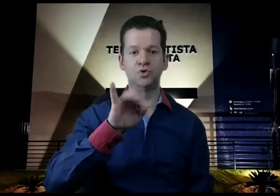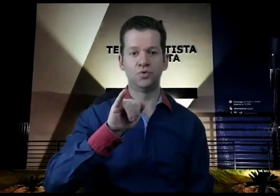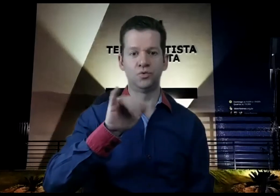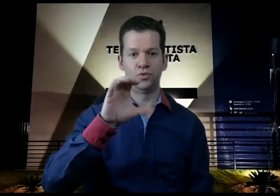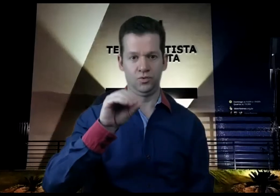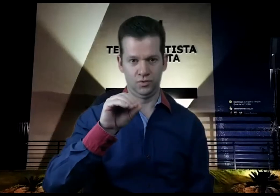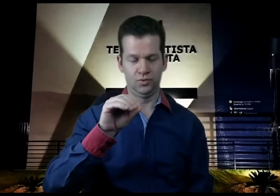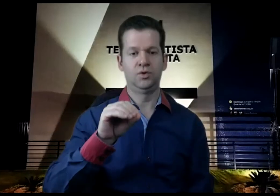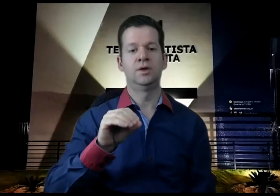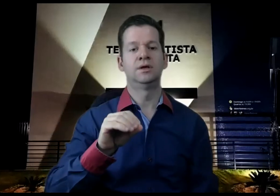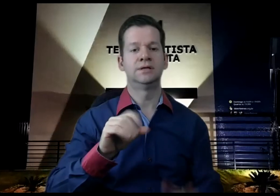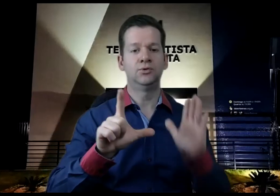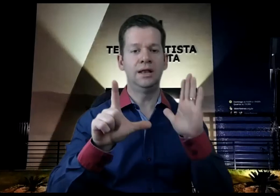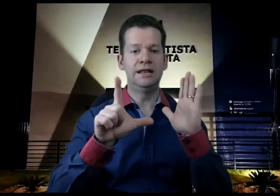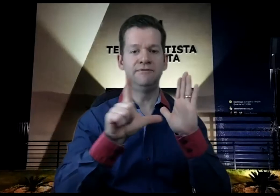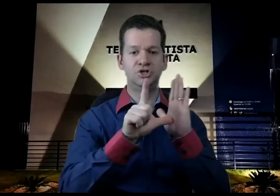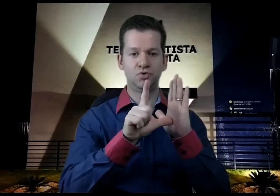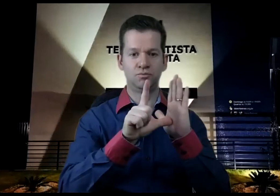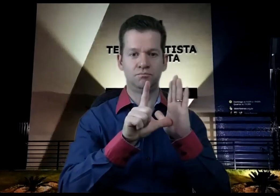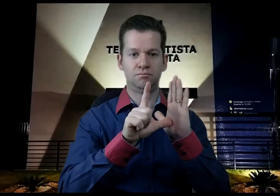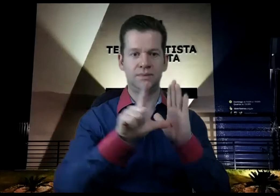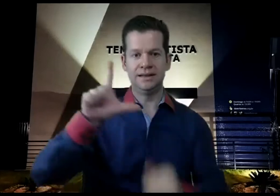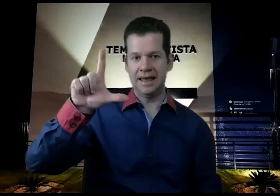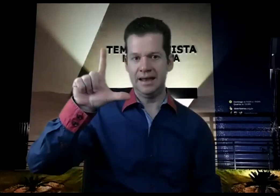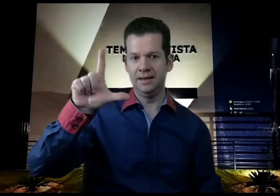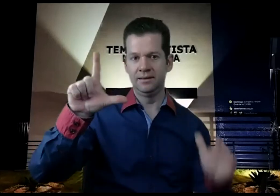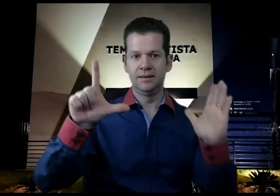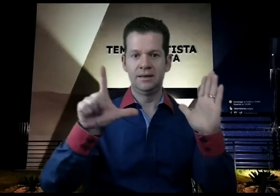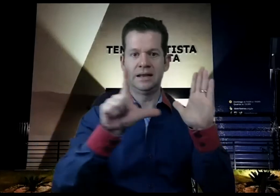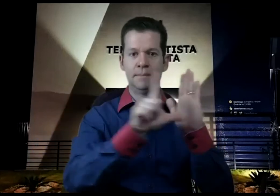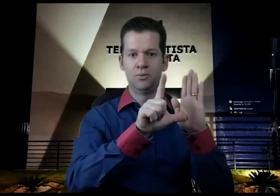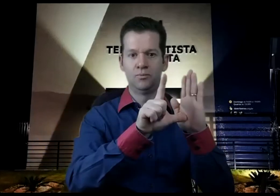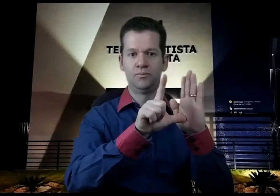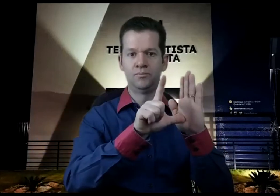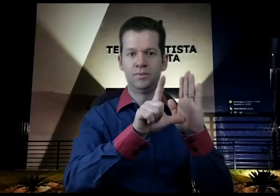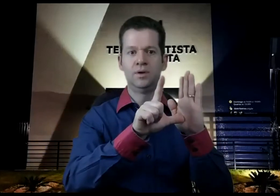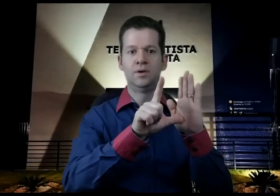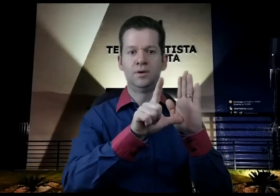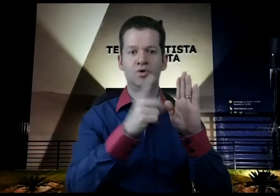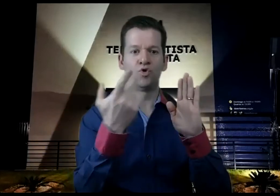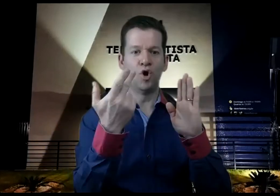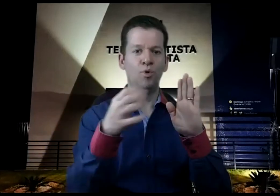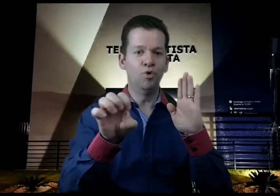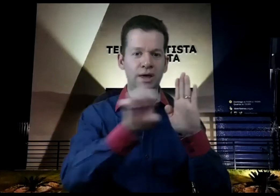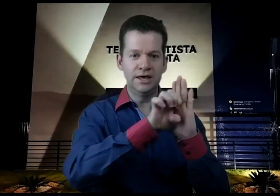Levítico, certo? Levítico, letra L na mão, como